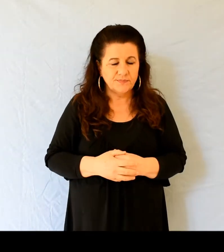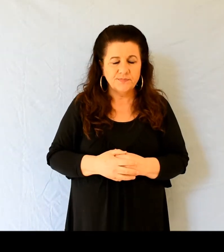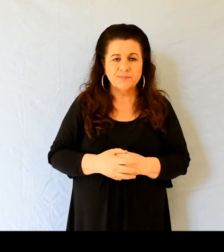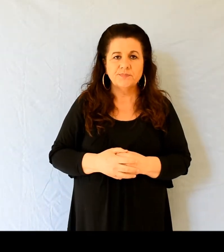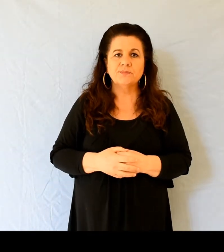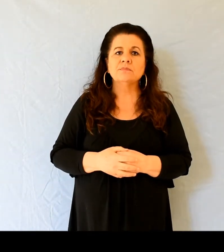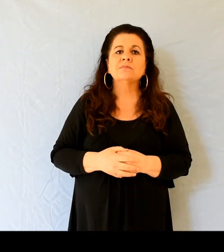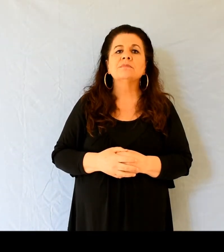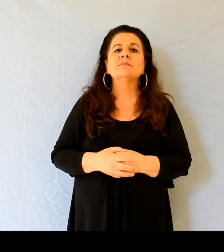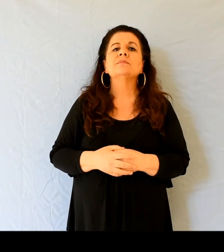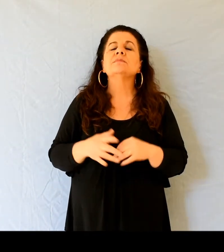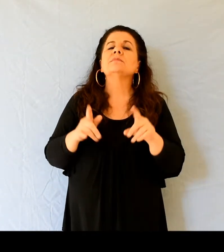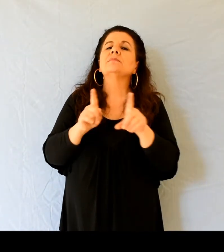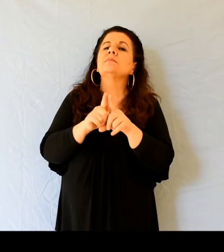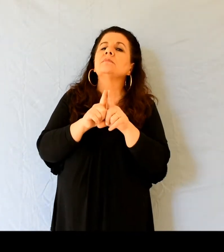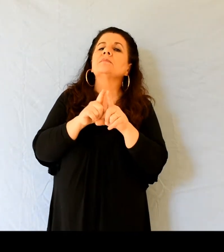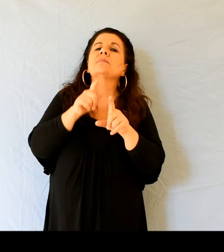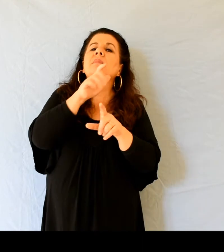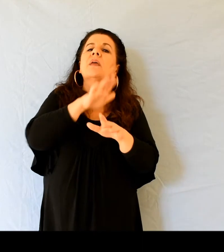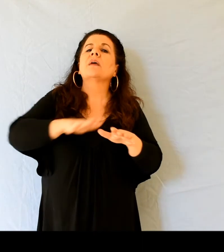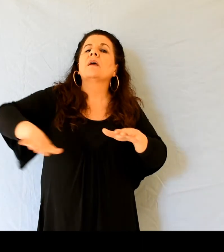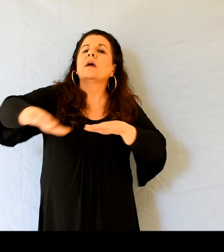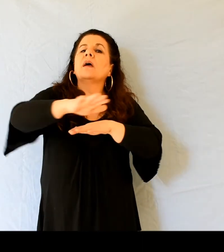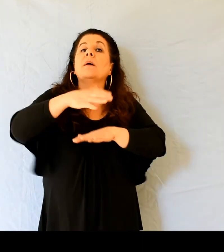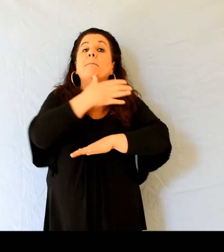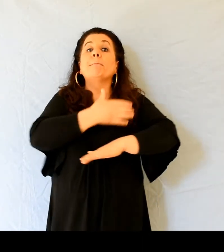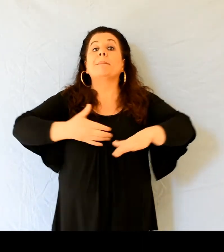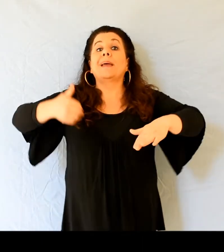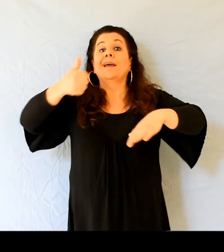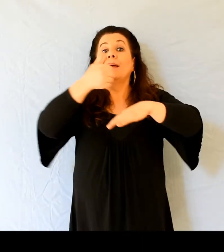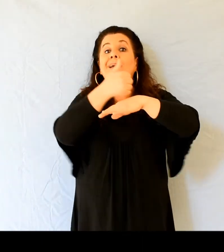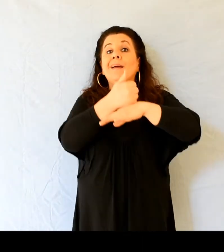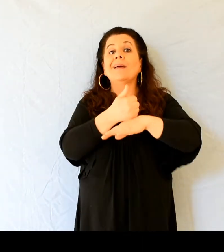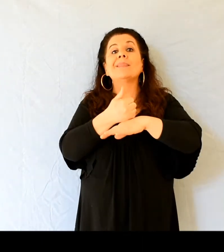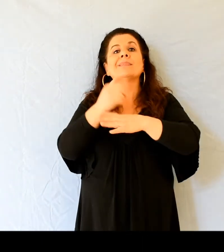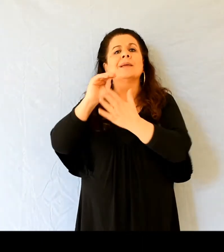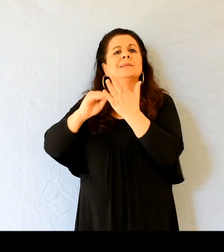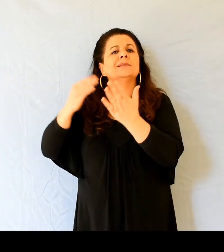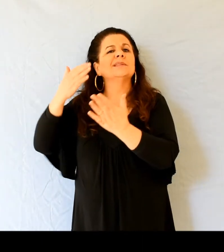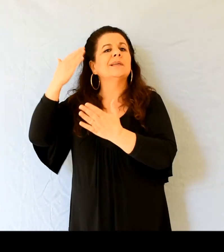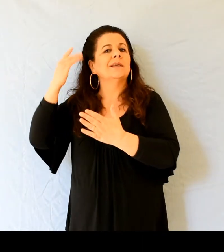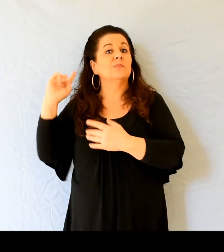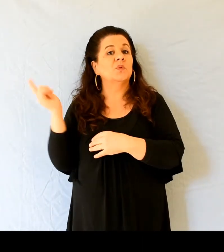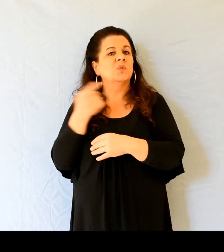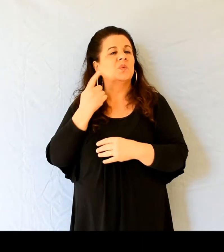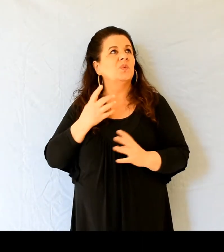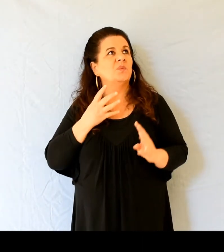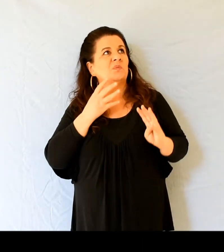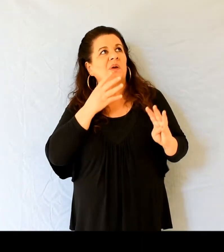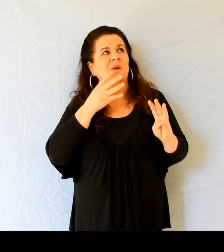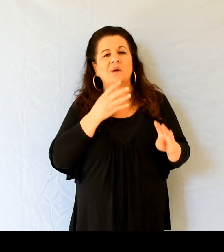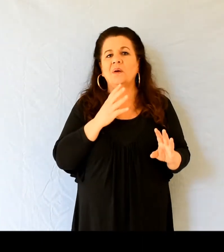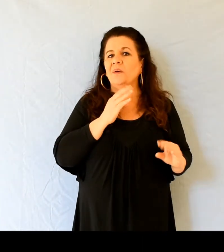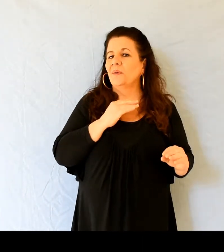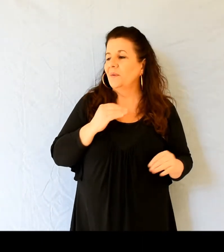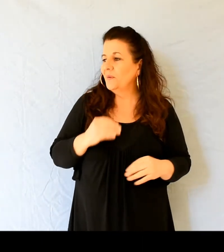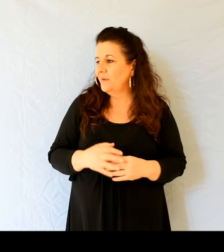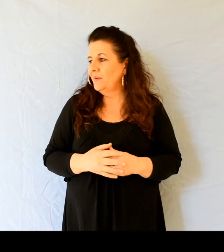De même, les grands prêtres se moquaient de lui avec les scribes en disant entre eux « Il en a